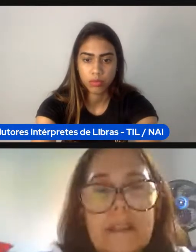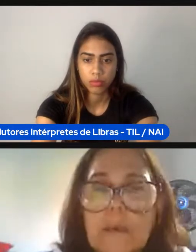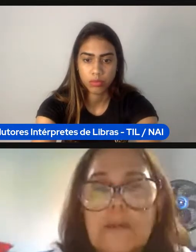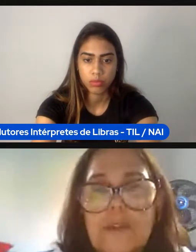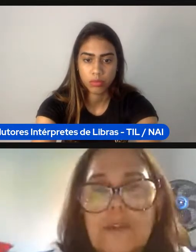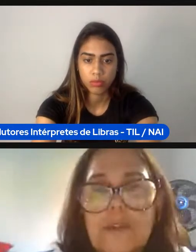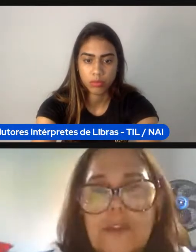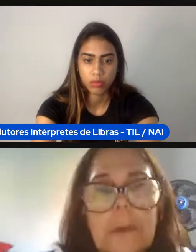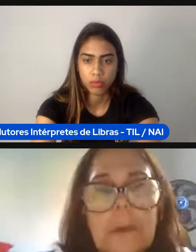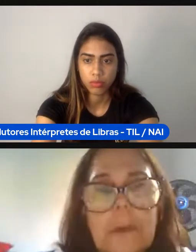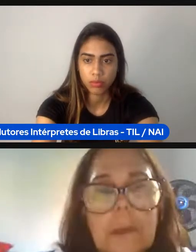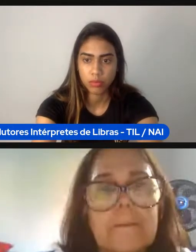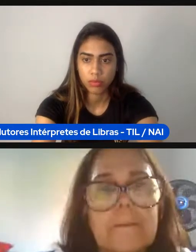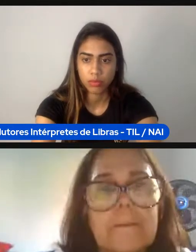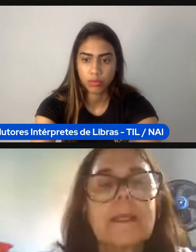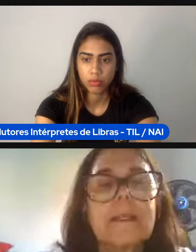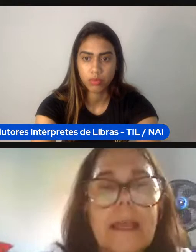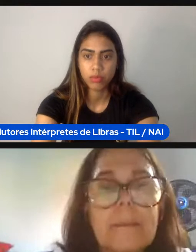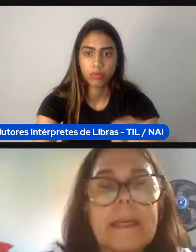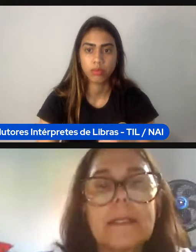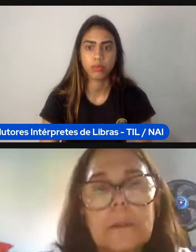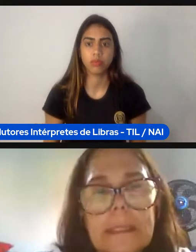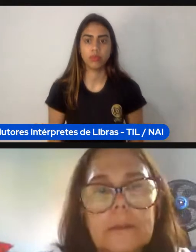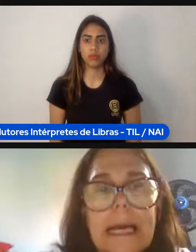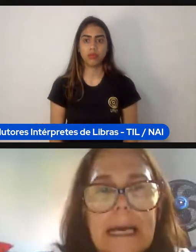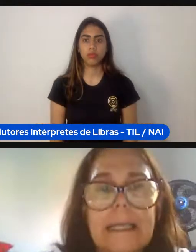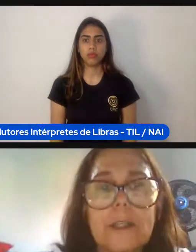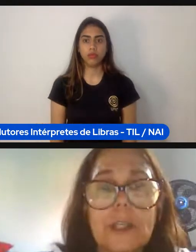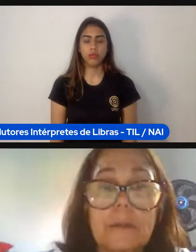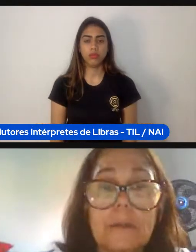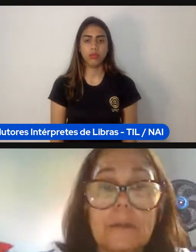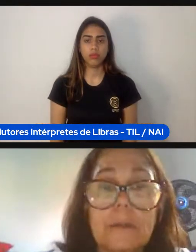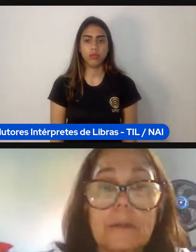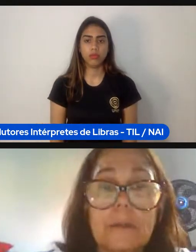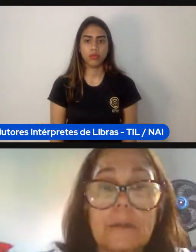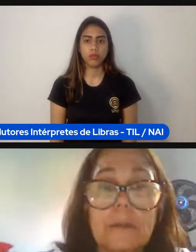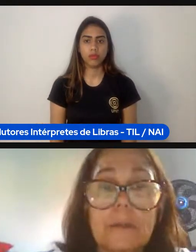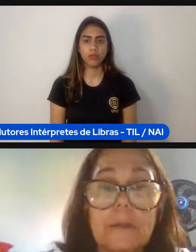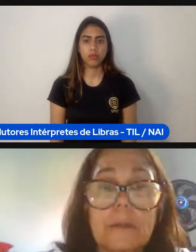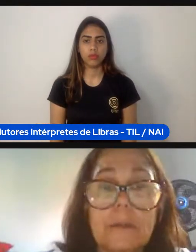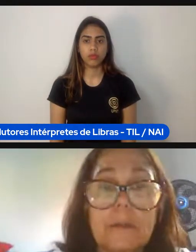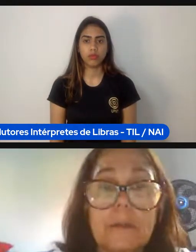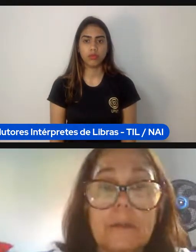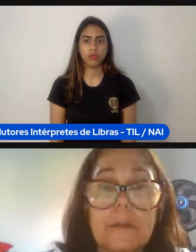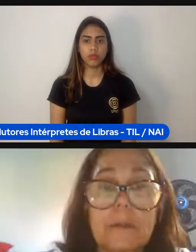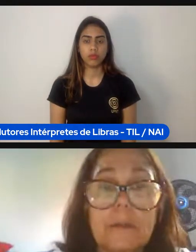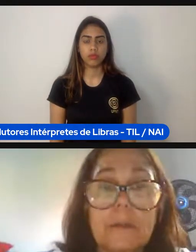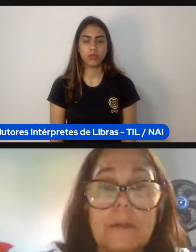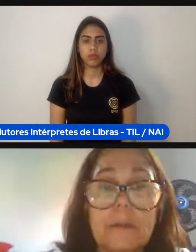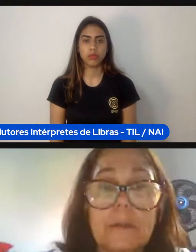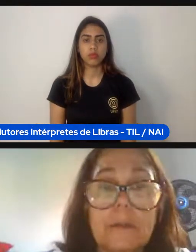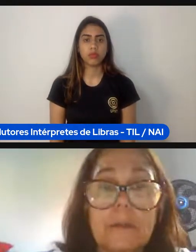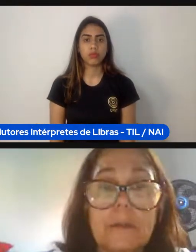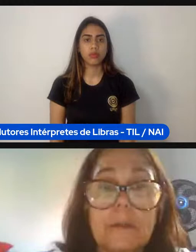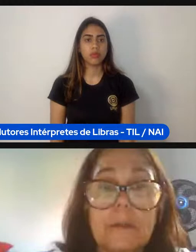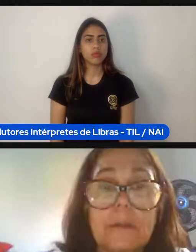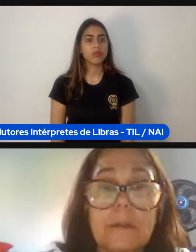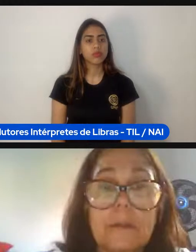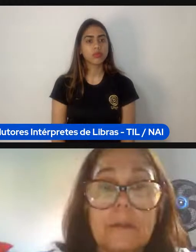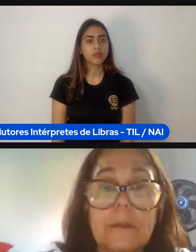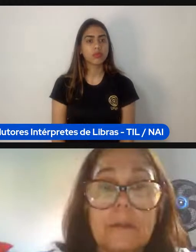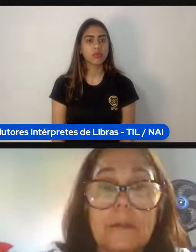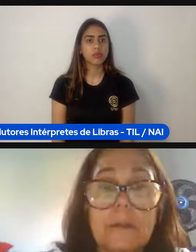docência em psicologia, sempre atuando na área de educação especial e com vocês.